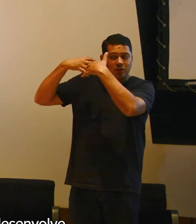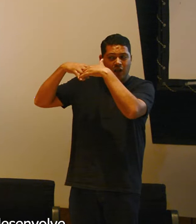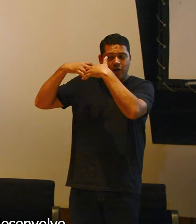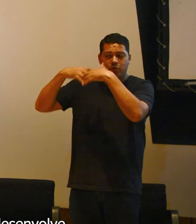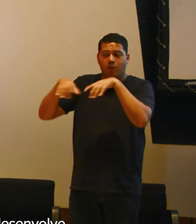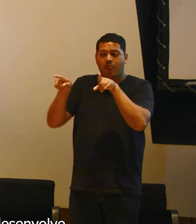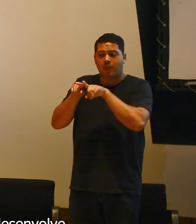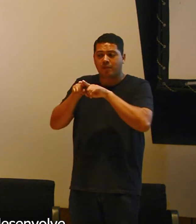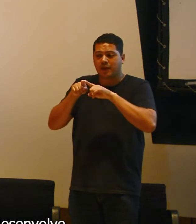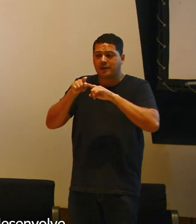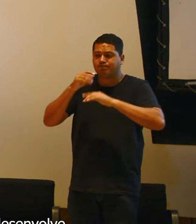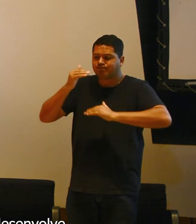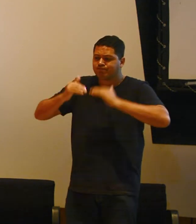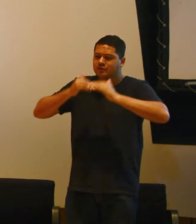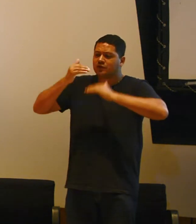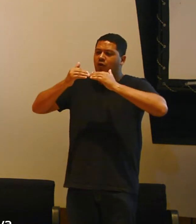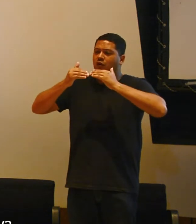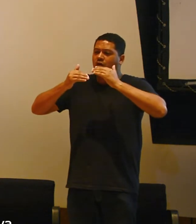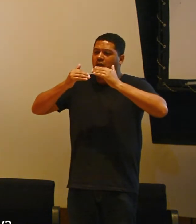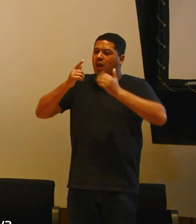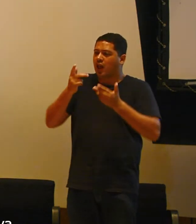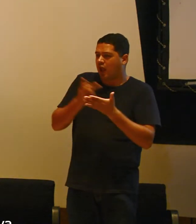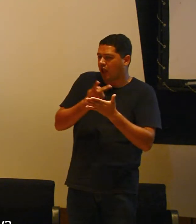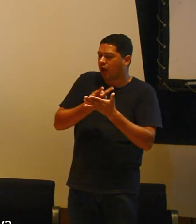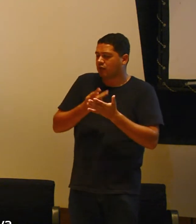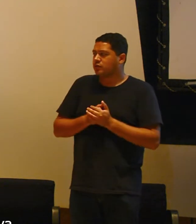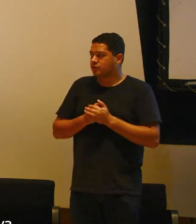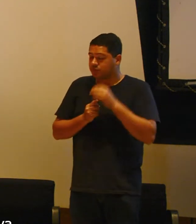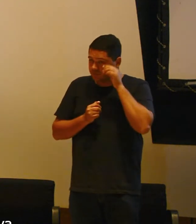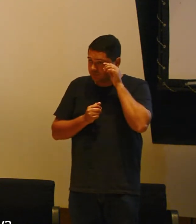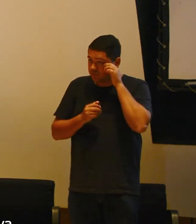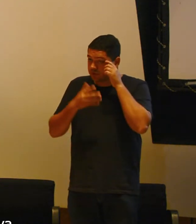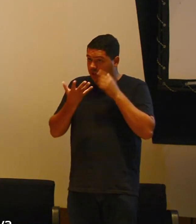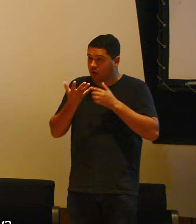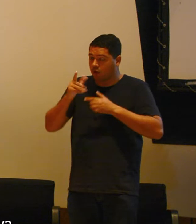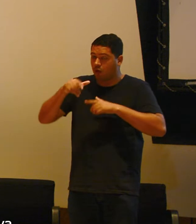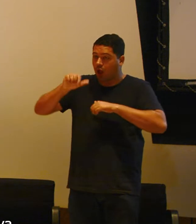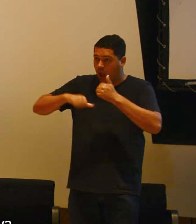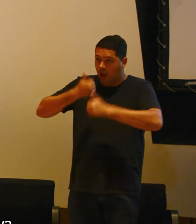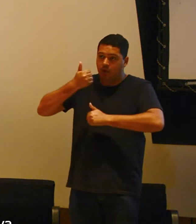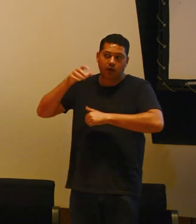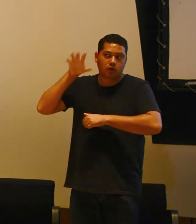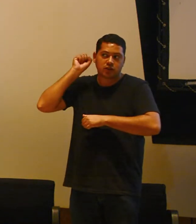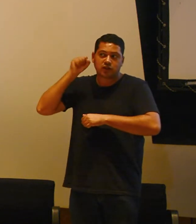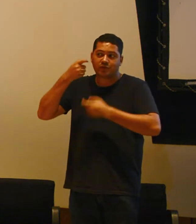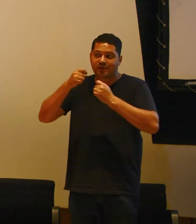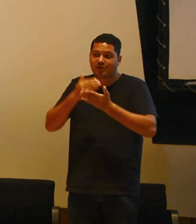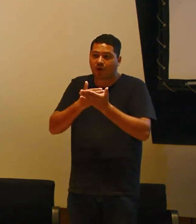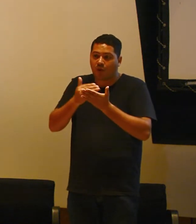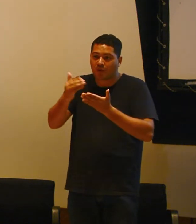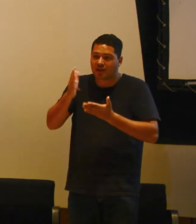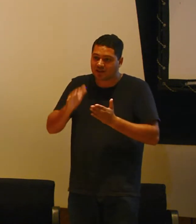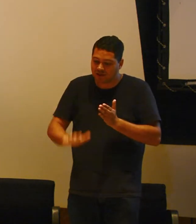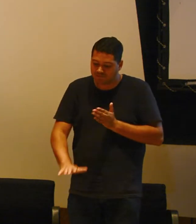se desenvolve de forma inadequada. Ou seja, a reabilitação auditiva ela tem que ser precoce e ela tem